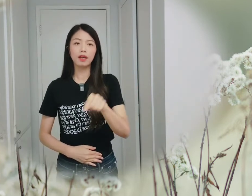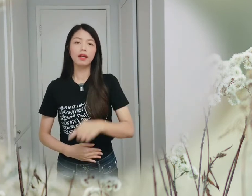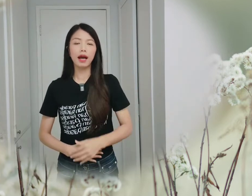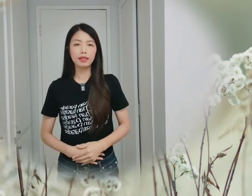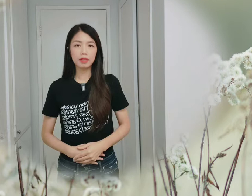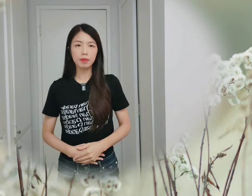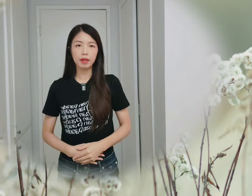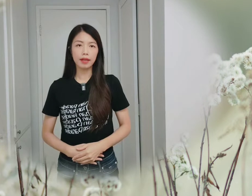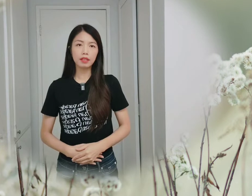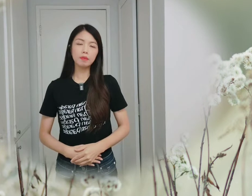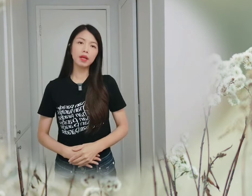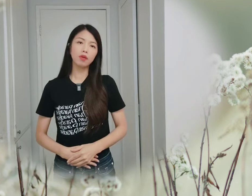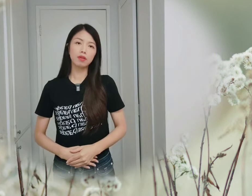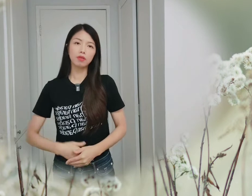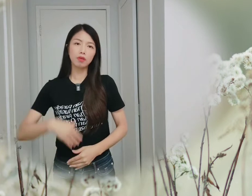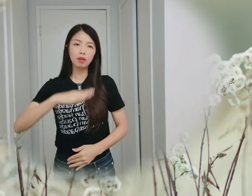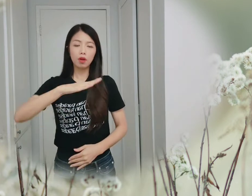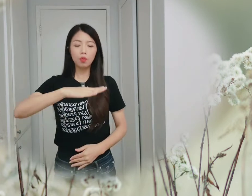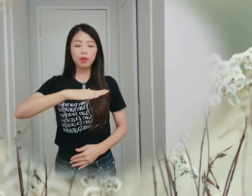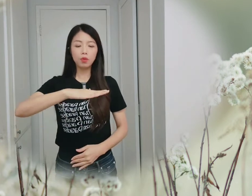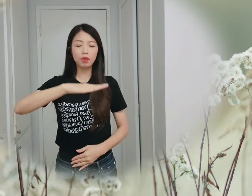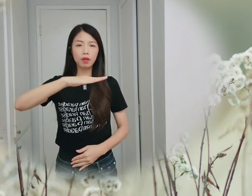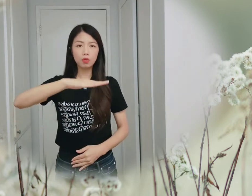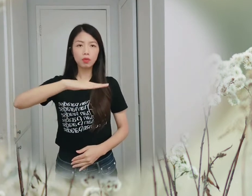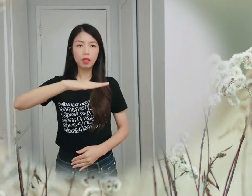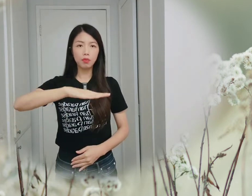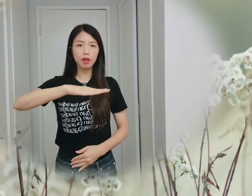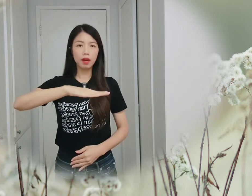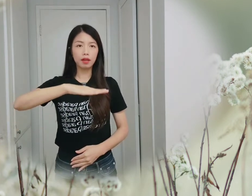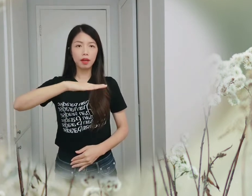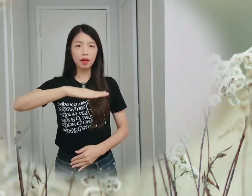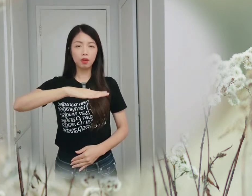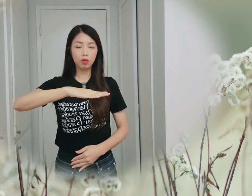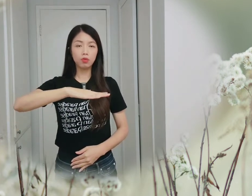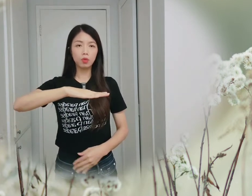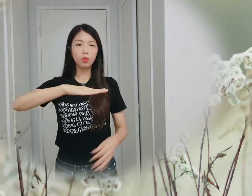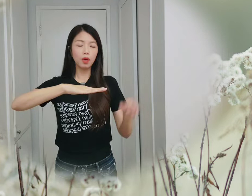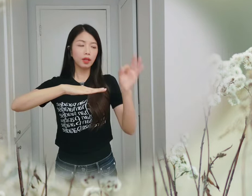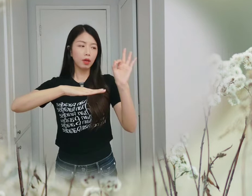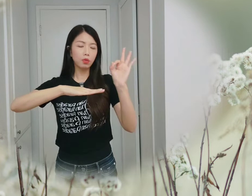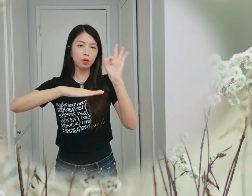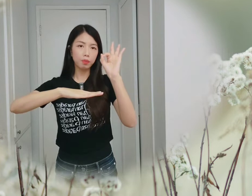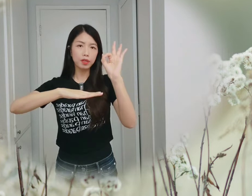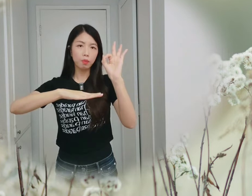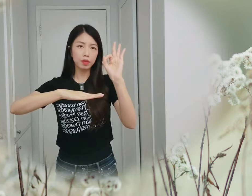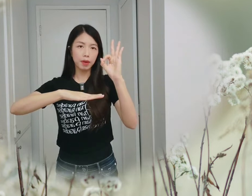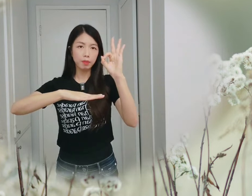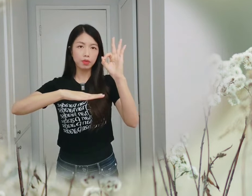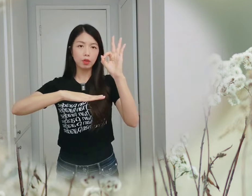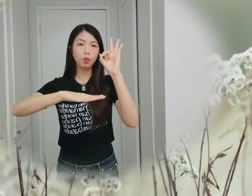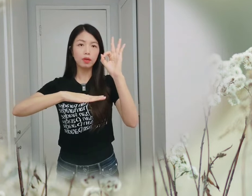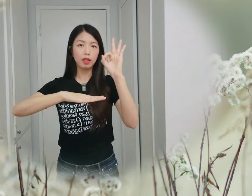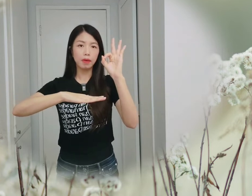이 아침을, 아침이라고 하는 뜻의 수어는 왼손을 이렇게 손등이 위를 향하게 이렇게 두시고 다른 손은 엄지,